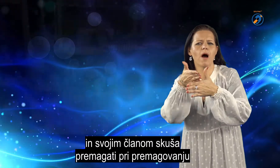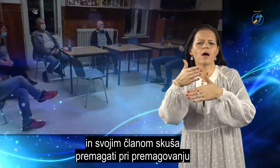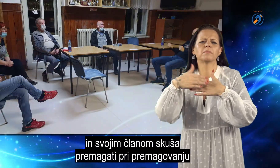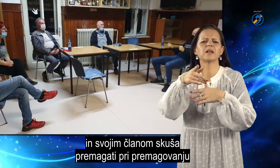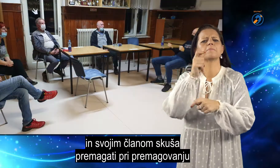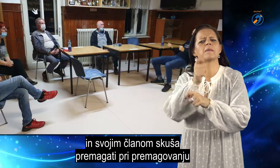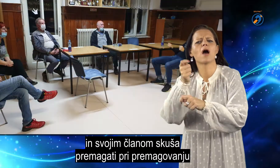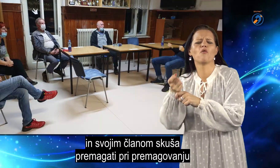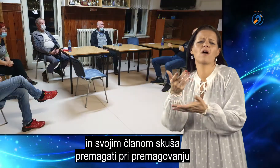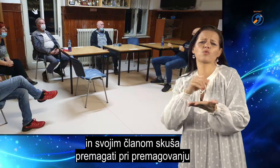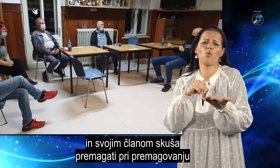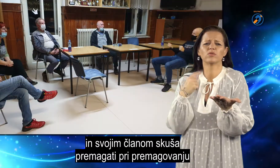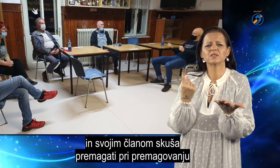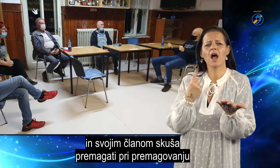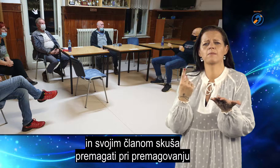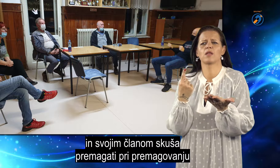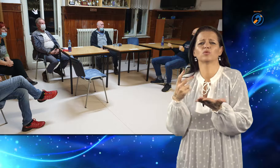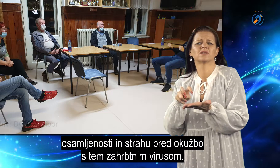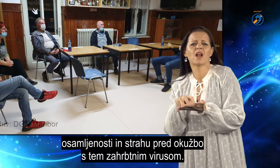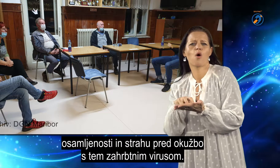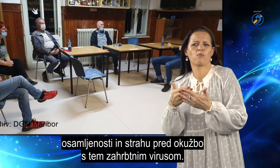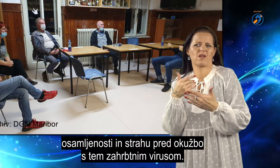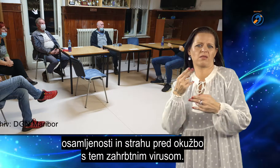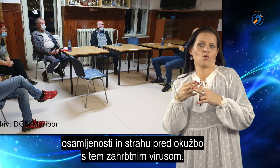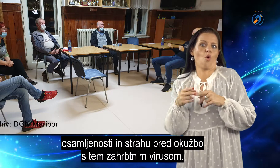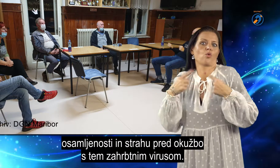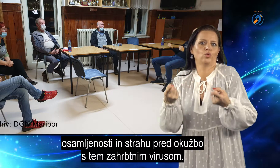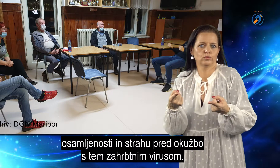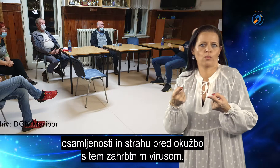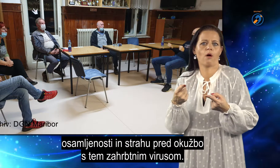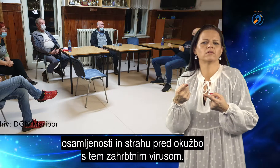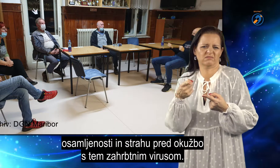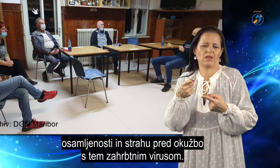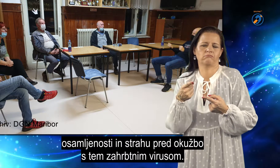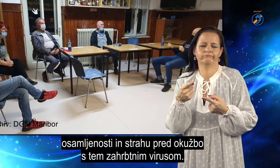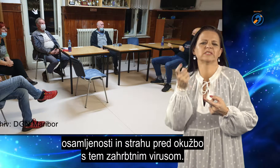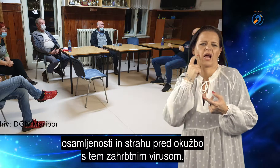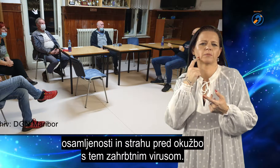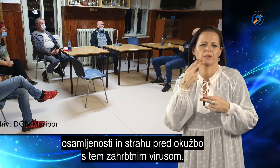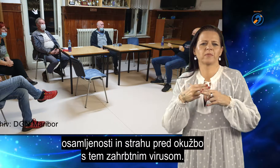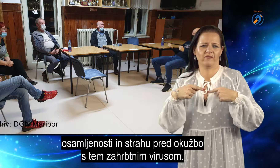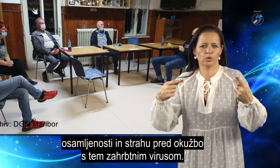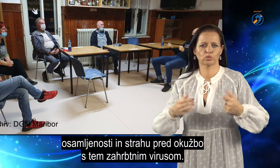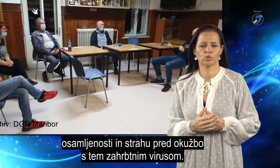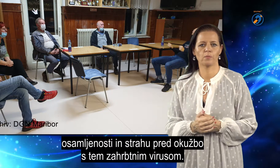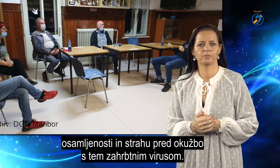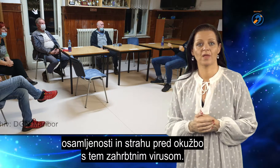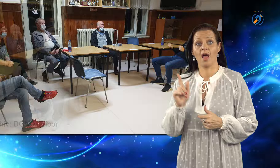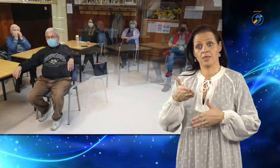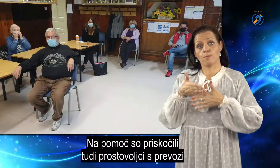članom skuša pomagati pri premagovanju osamljenosti in strahu pred okužbo s tem zahrbtnim virusom. Na